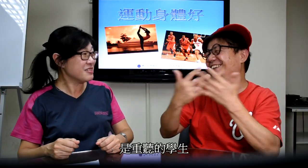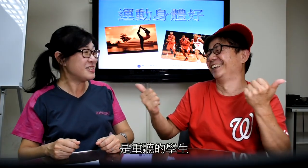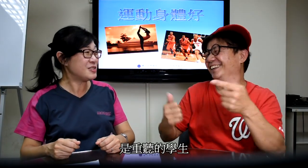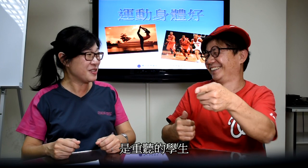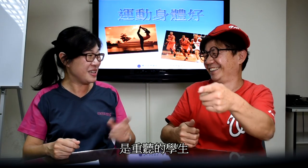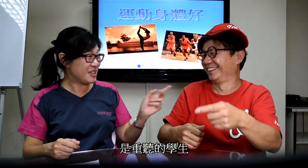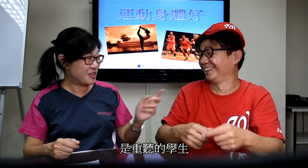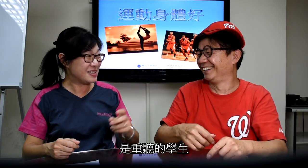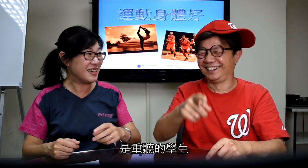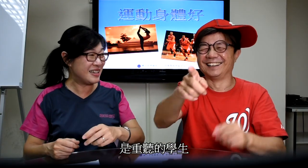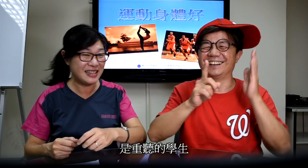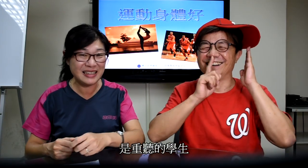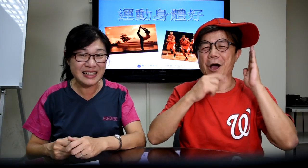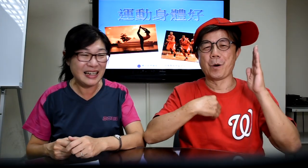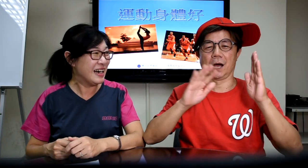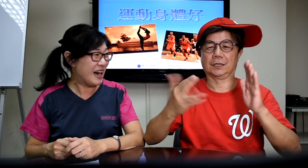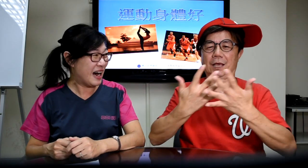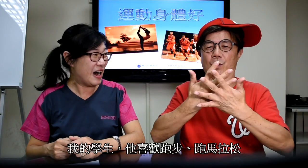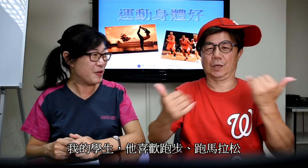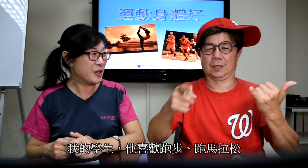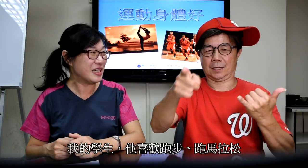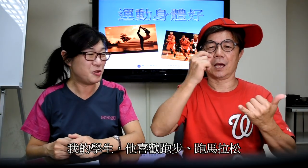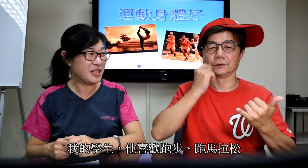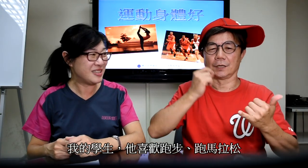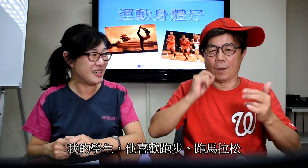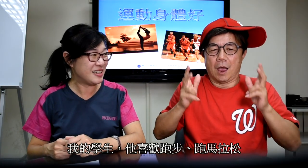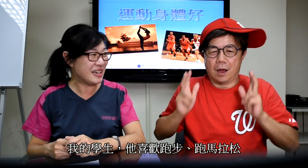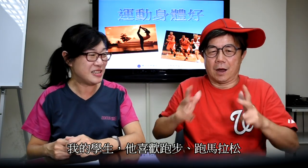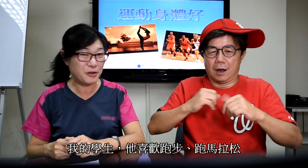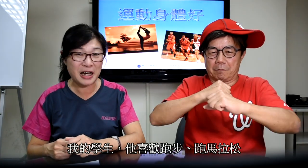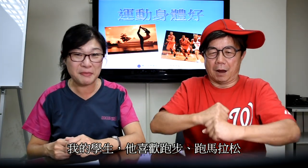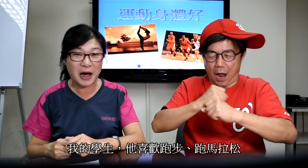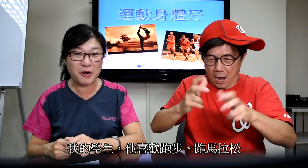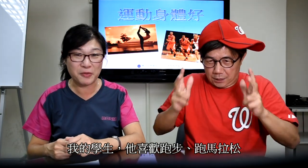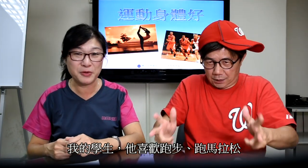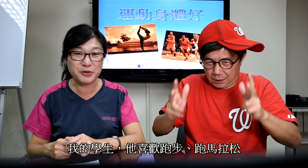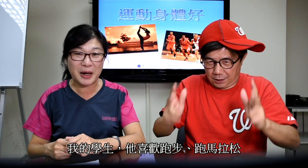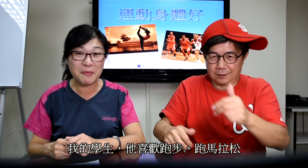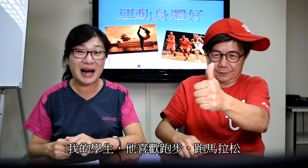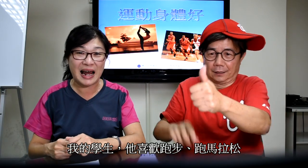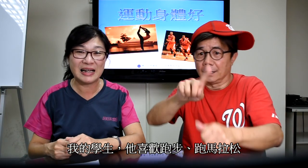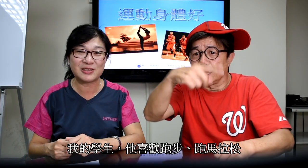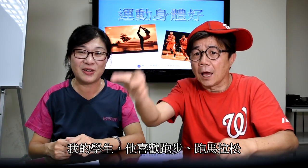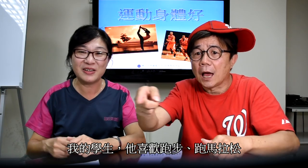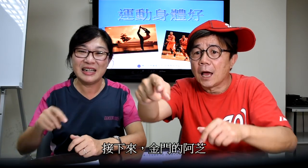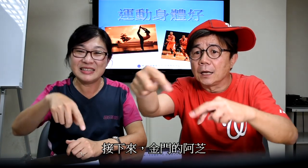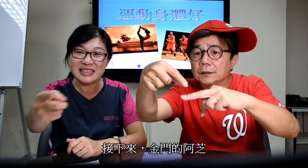是重听的学生。好，我的学生他喜欢跑步，跑马拉松。接下